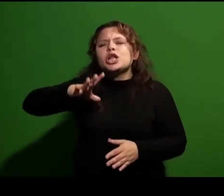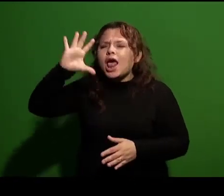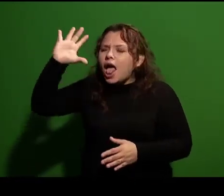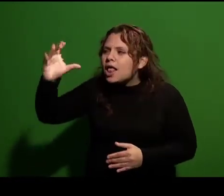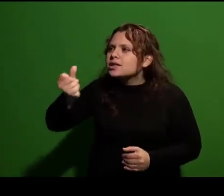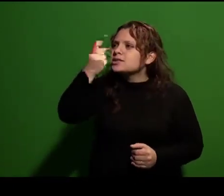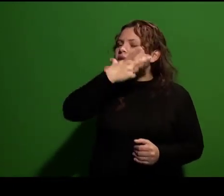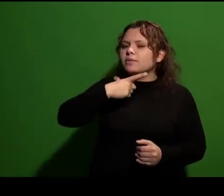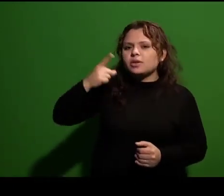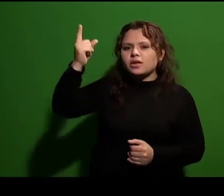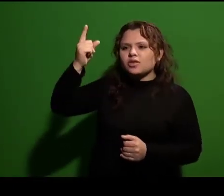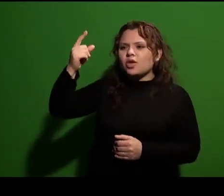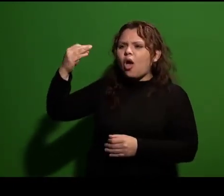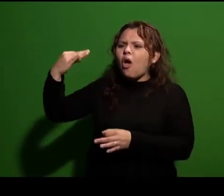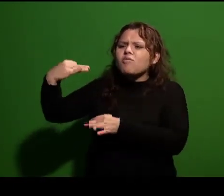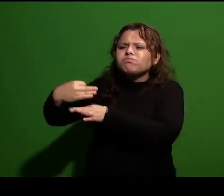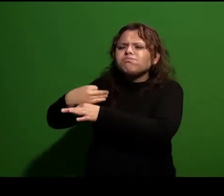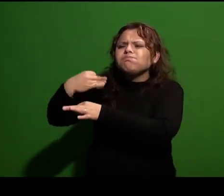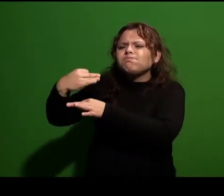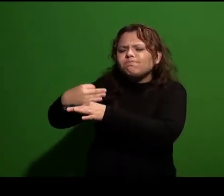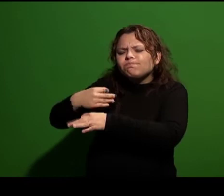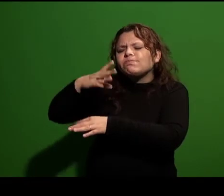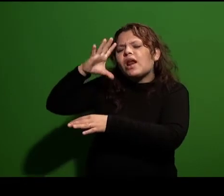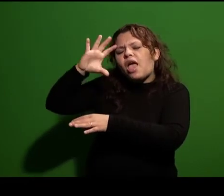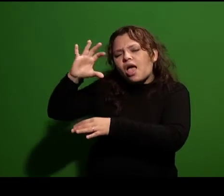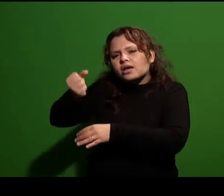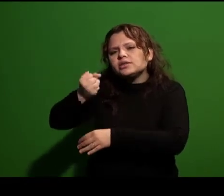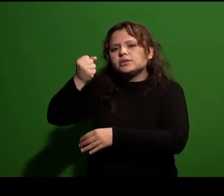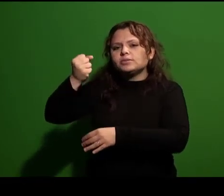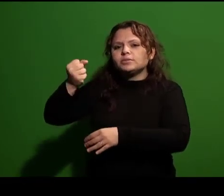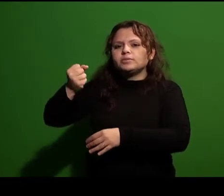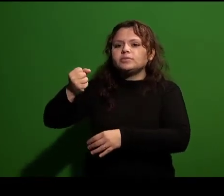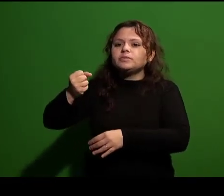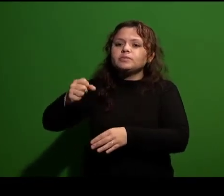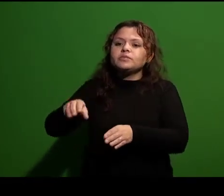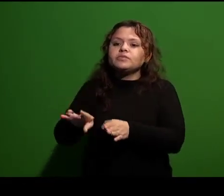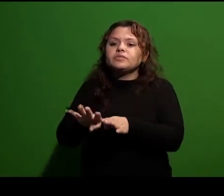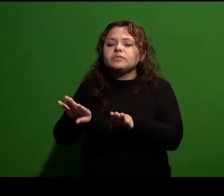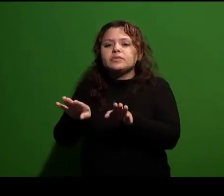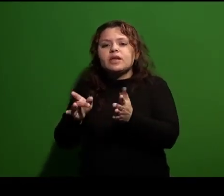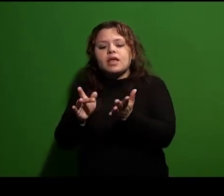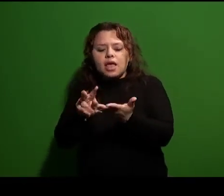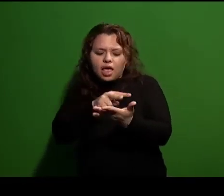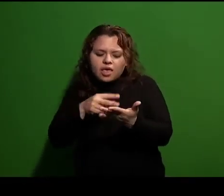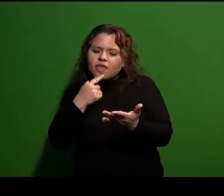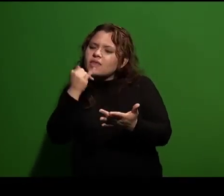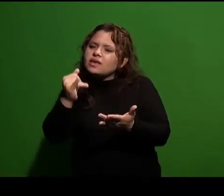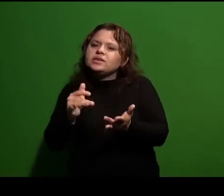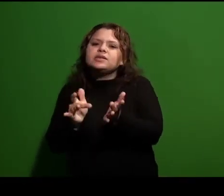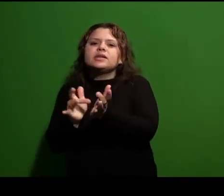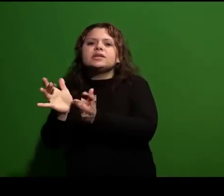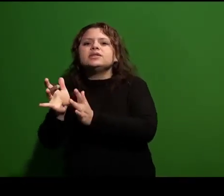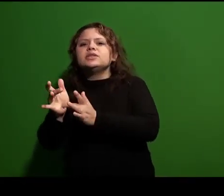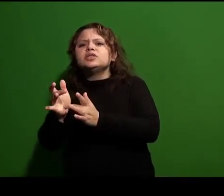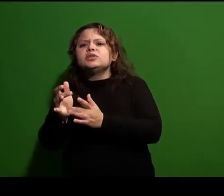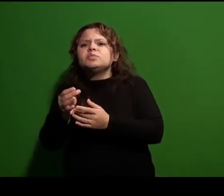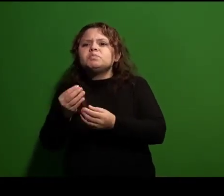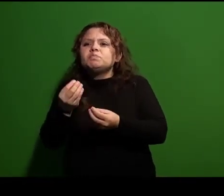y sigue su consejo. Reflexiona sobre el consejo de Jesús en Apocalipsis 3, 18 y